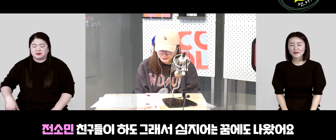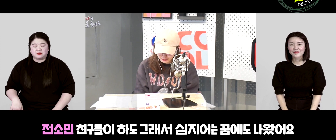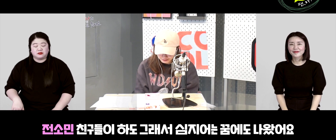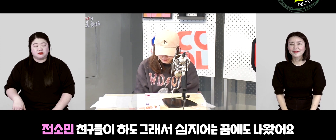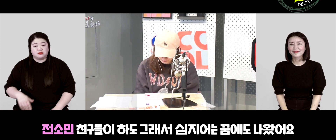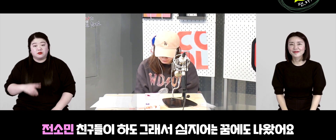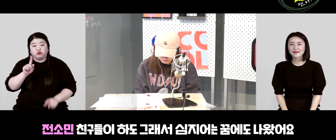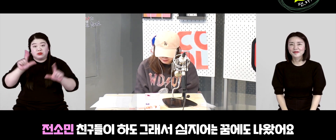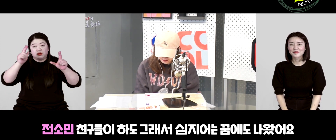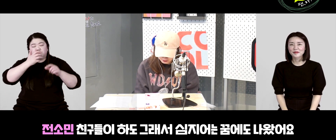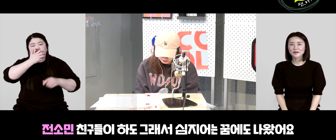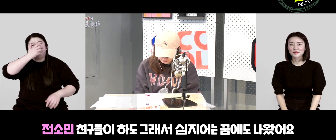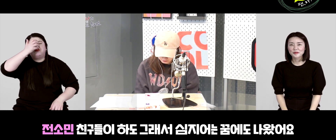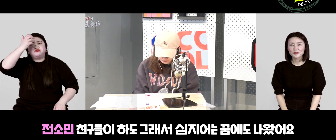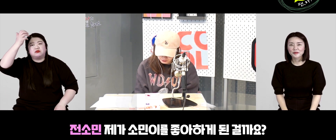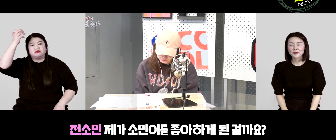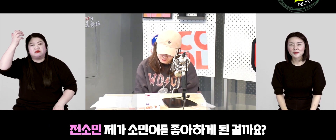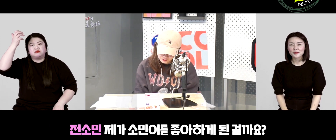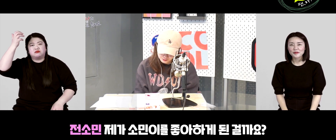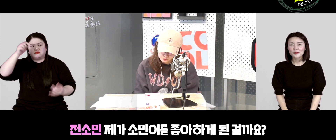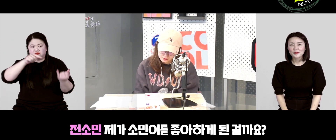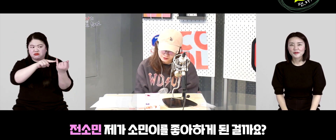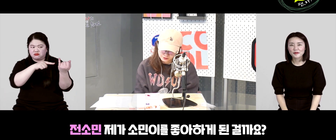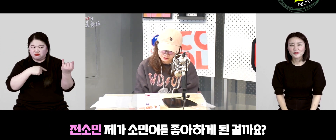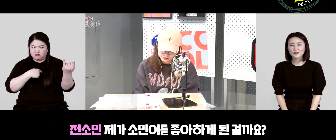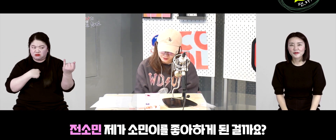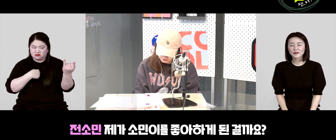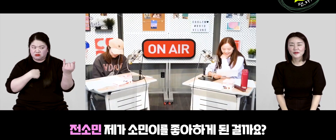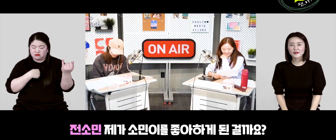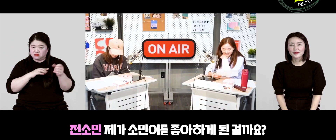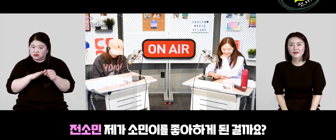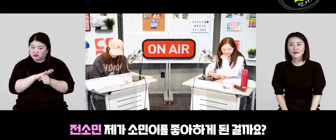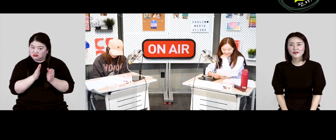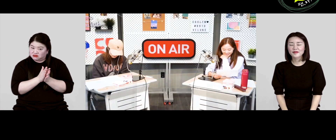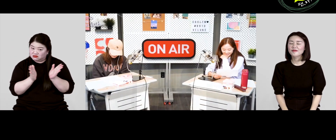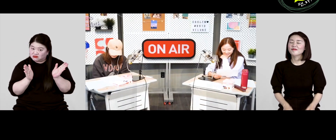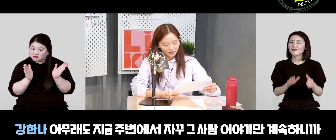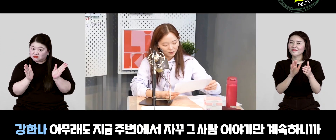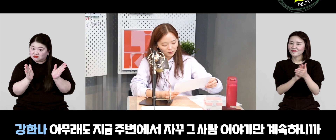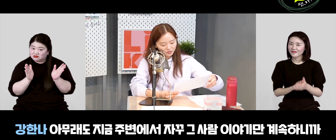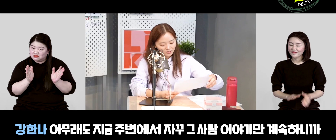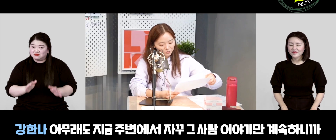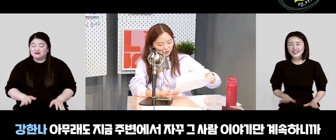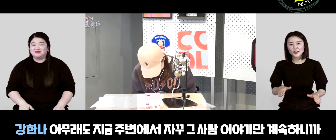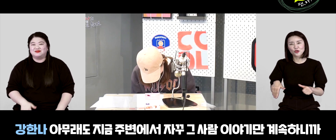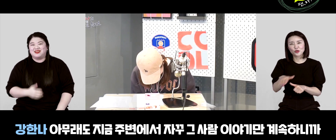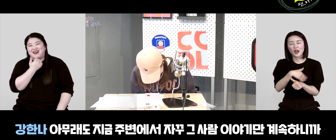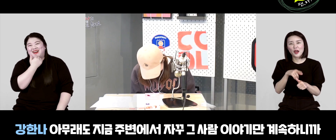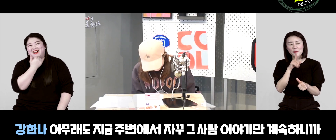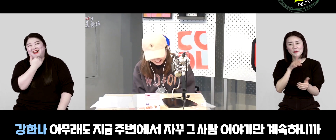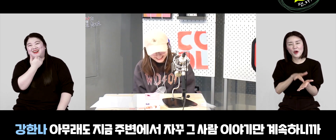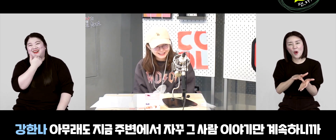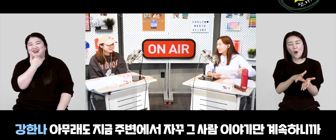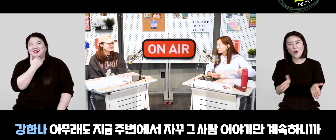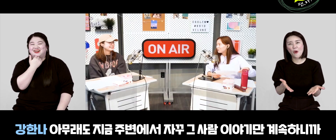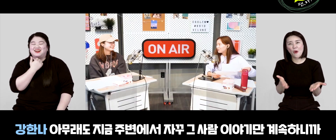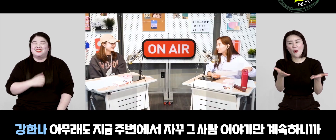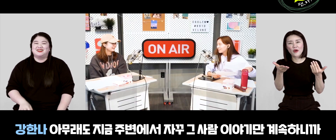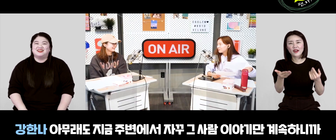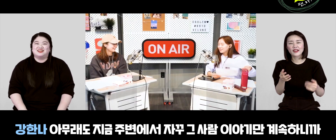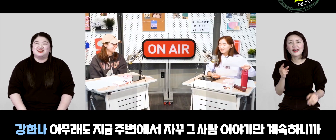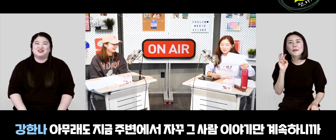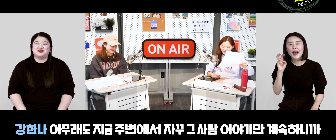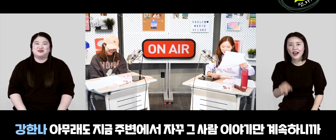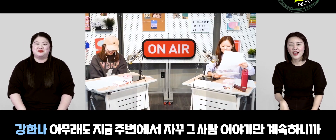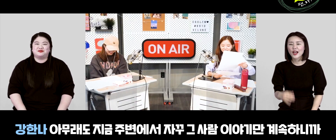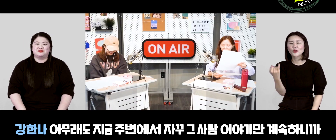꿈에도 나왔어요. 제가 소민이를 좋아하게 된 걸까요? 아무래도 지금 주변에서 자꾸 그